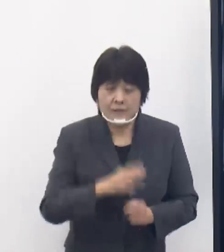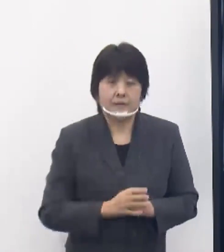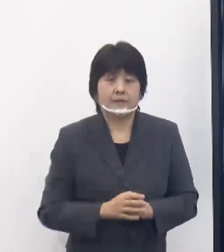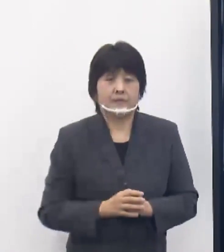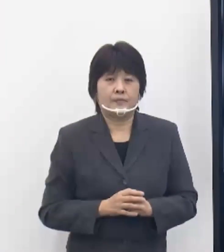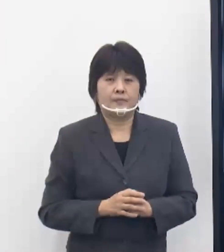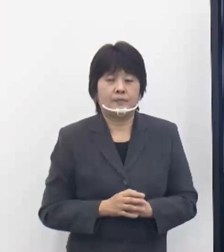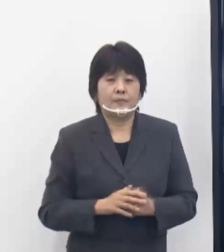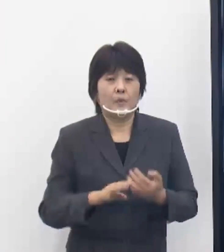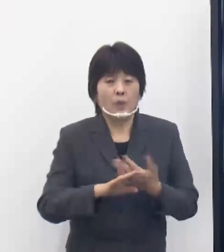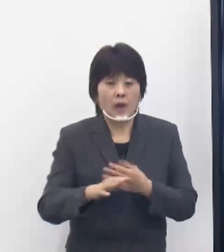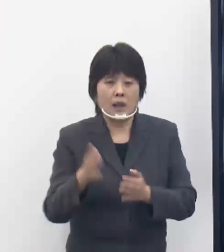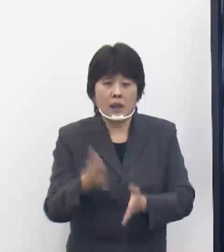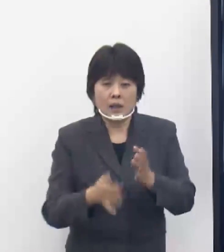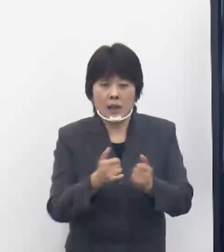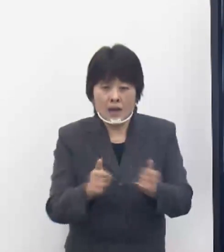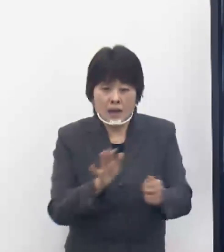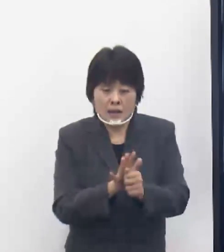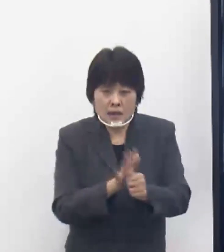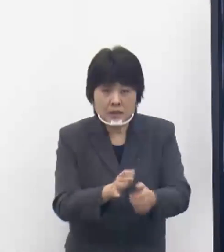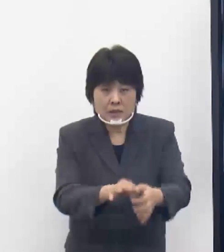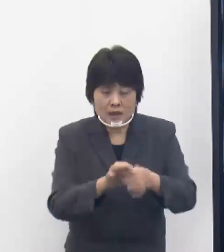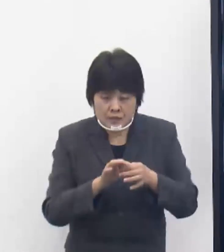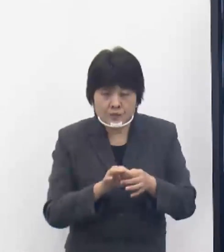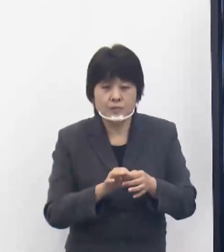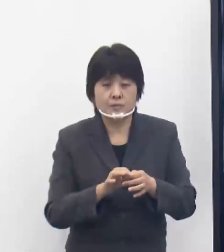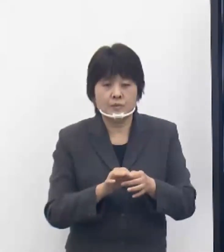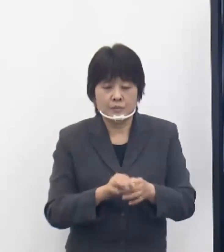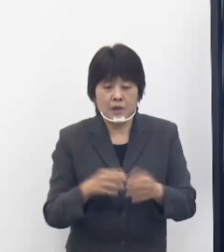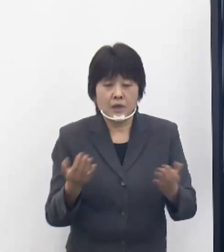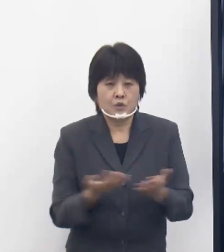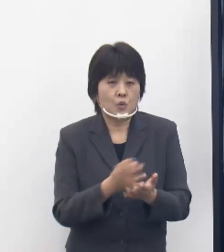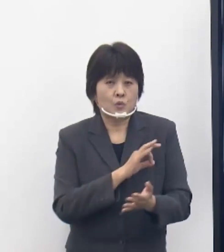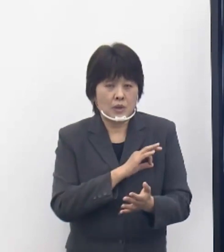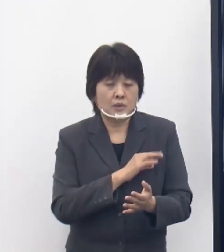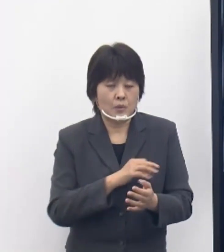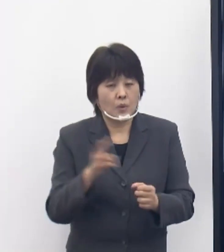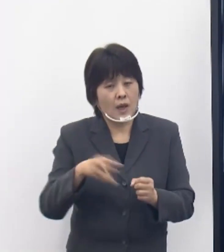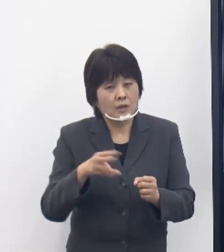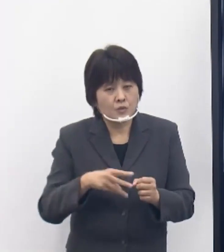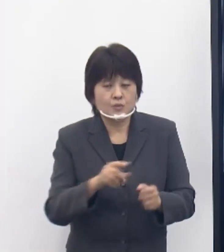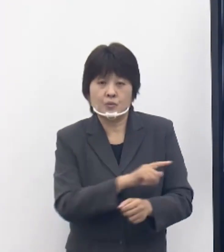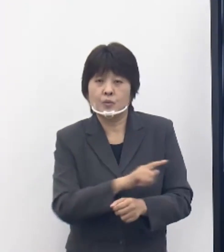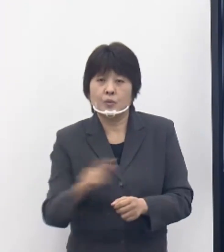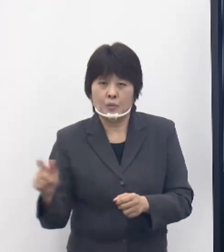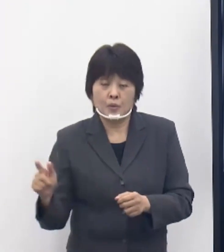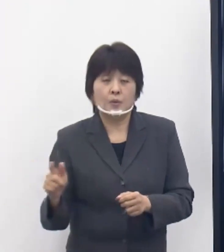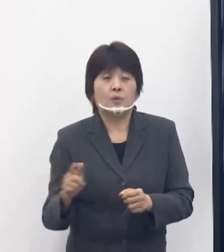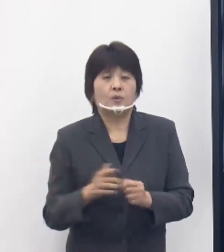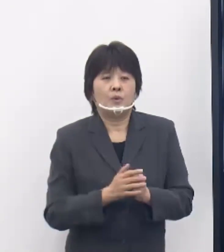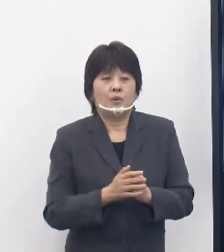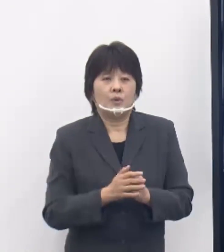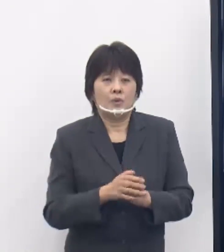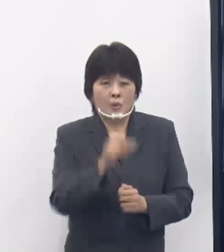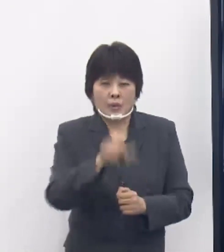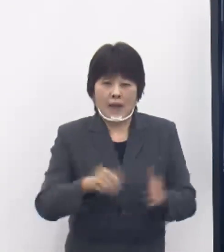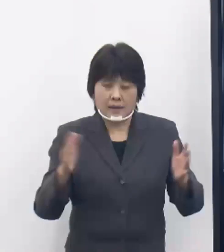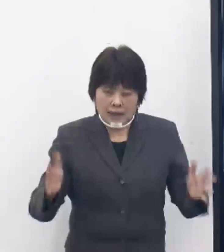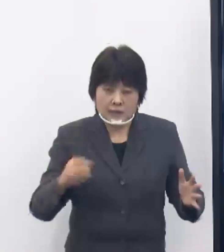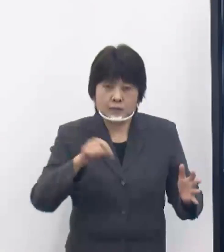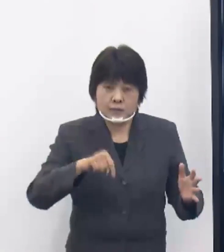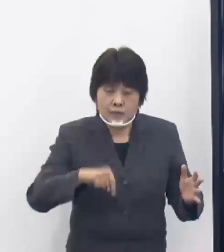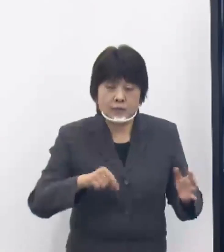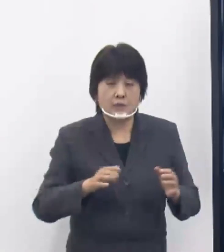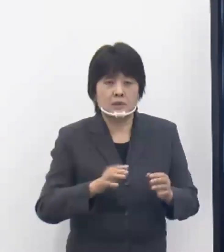このほか、ケアラー支援に関わる関係機関の職員に対する研修なども、この月間の期間中